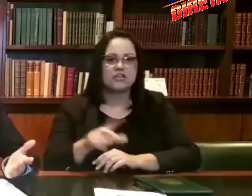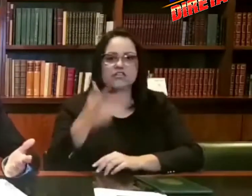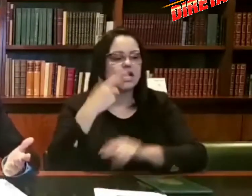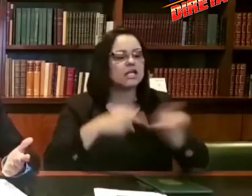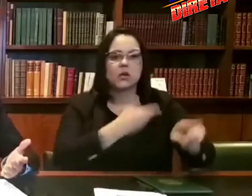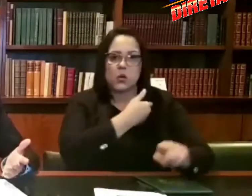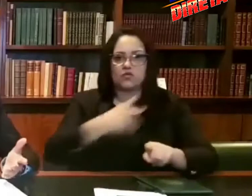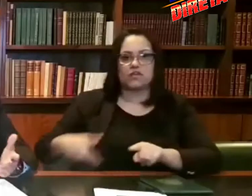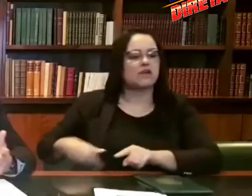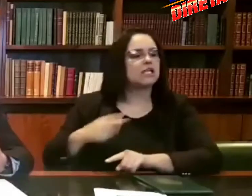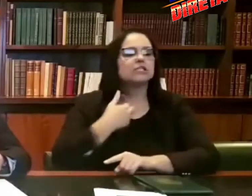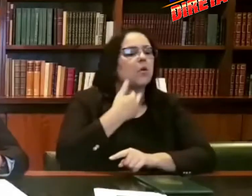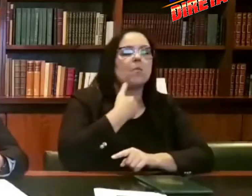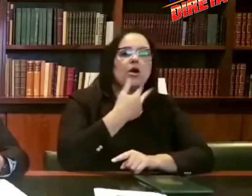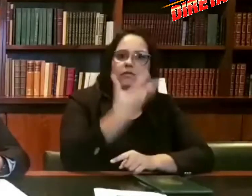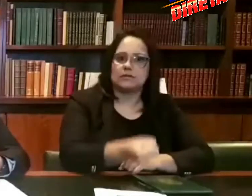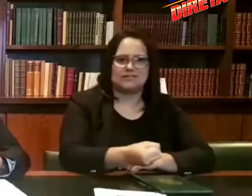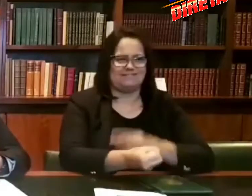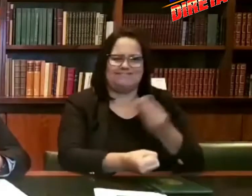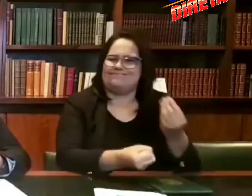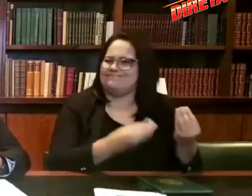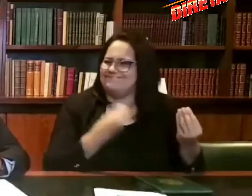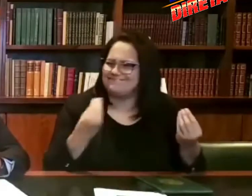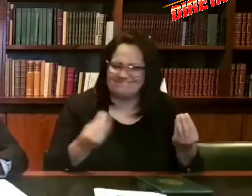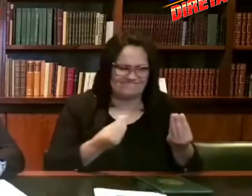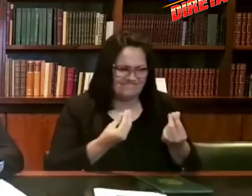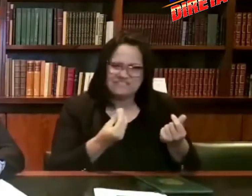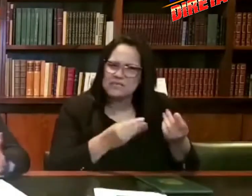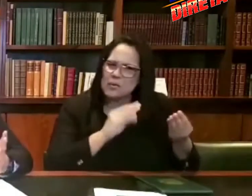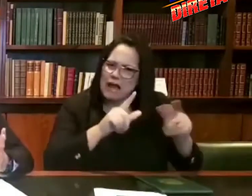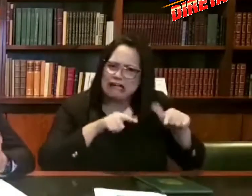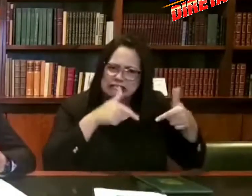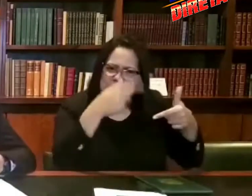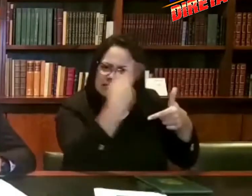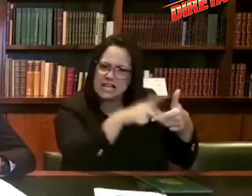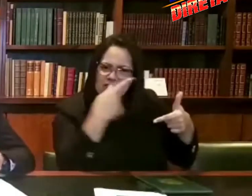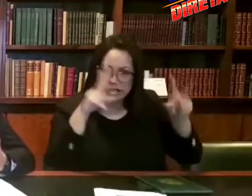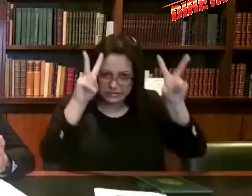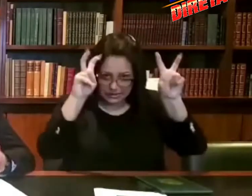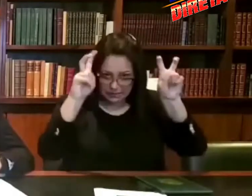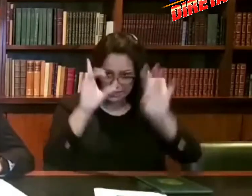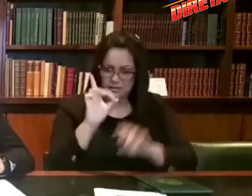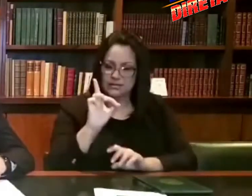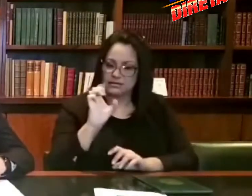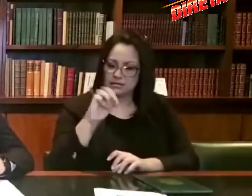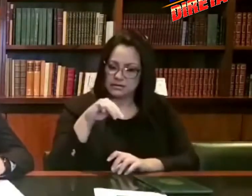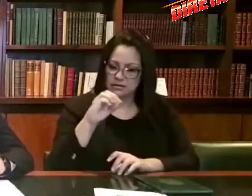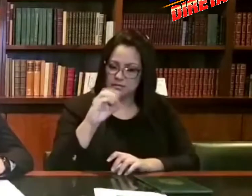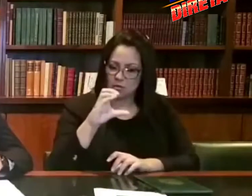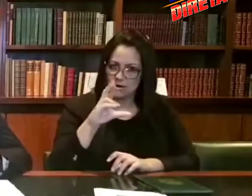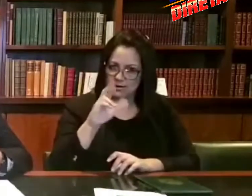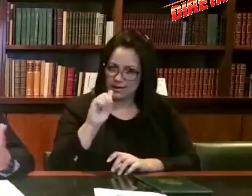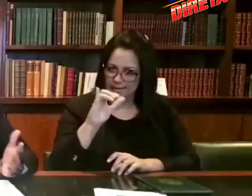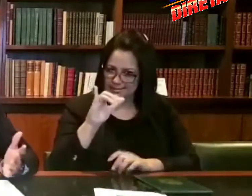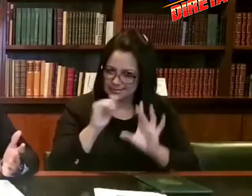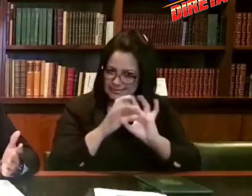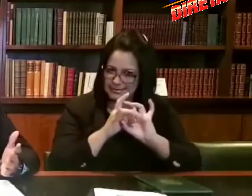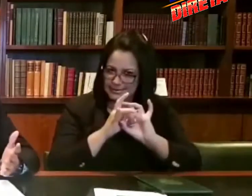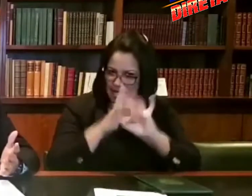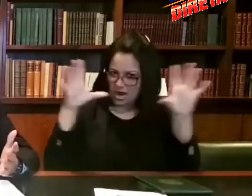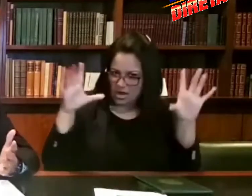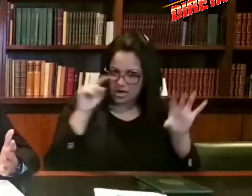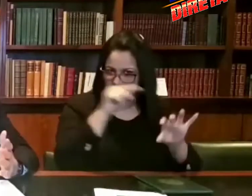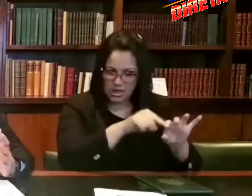vou cumprir. Isso não é atitude de uma pessoa que fala em democracia, fala em liberdade e que está à frente